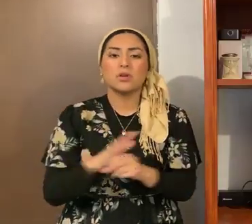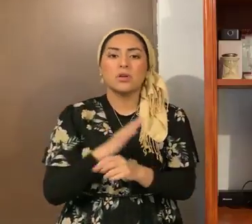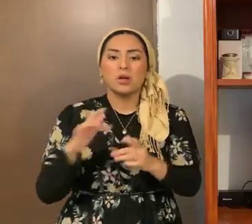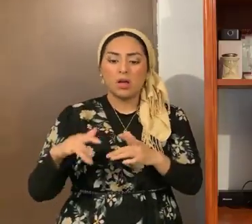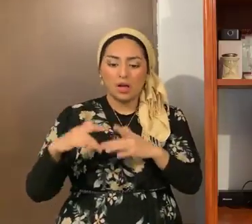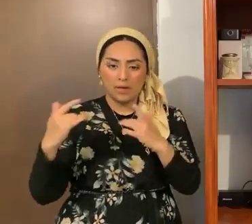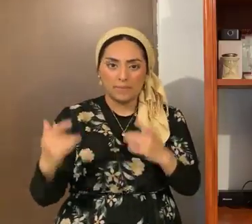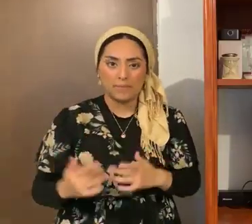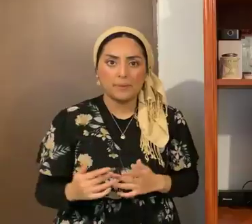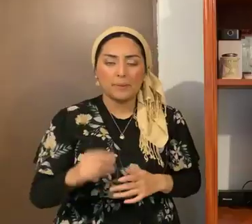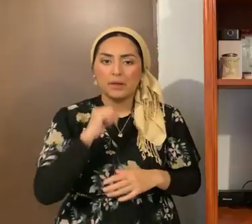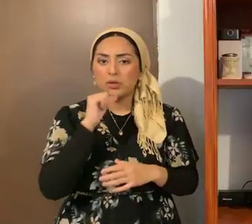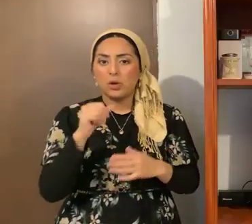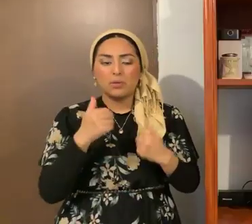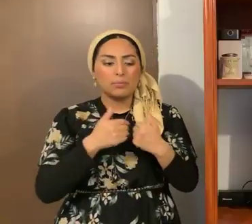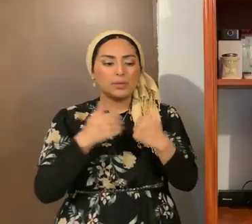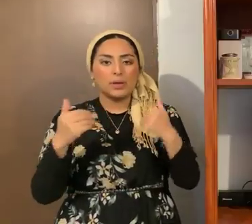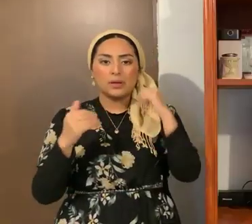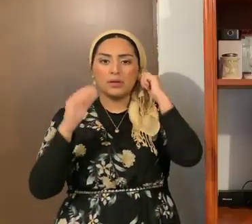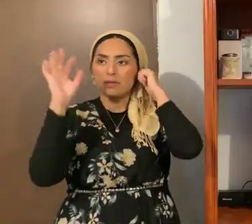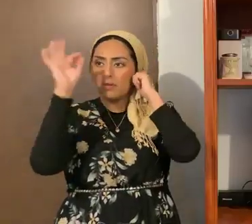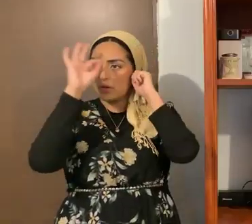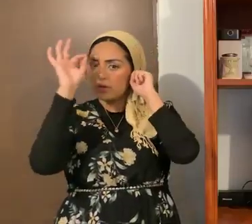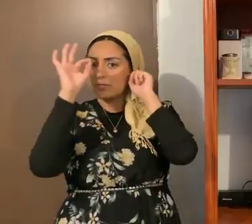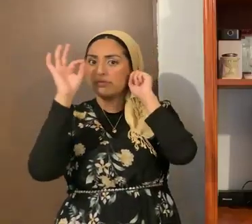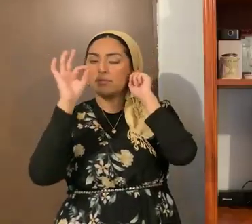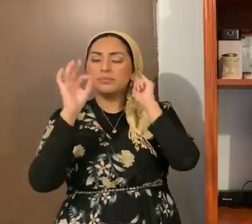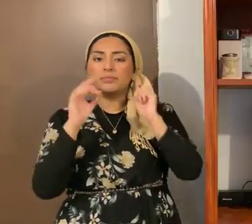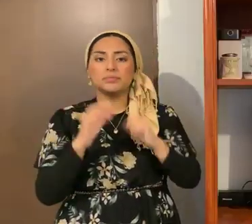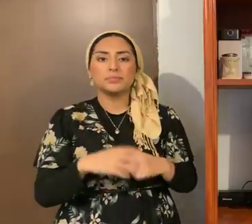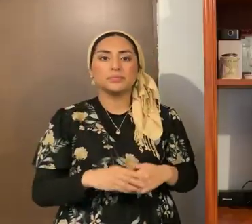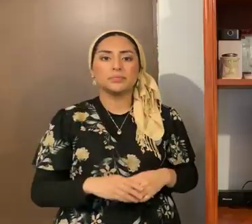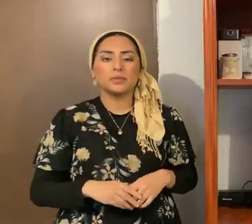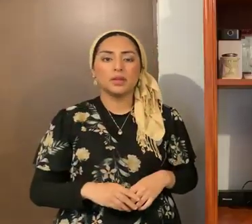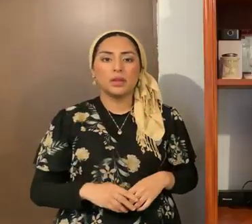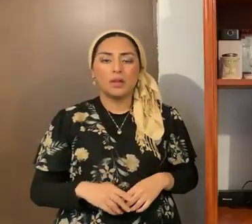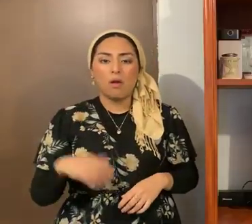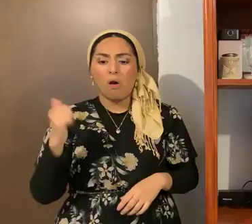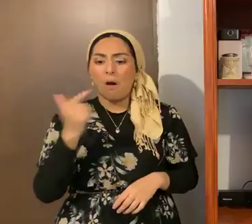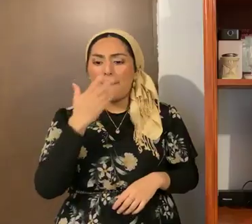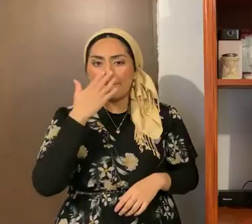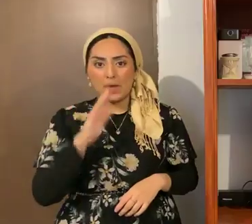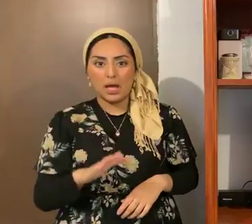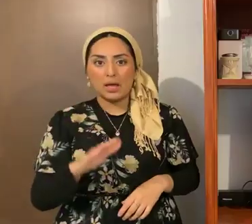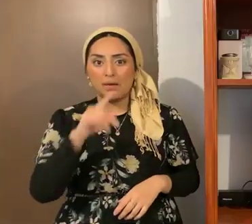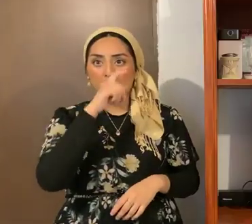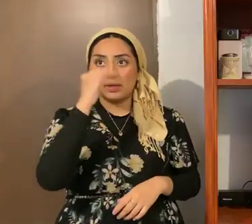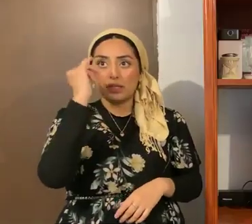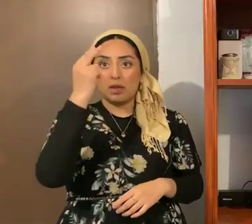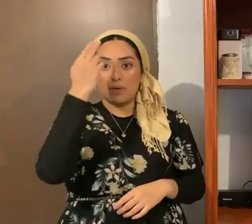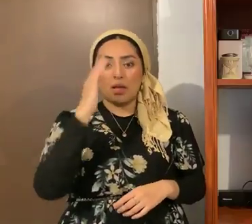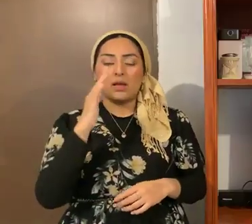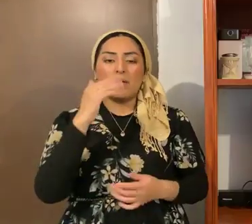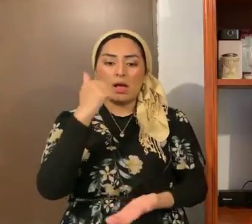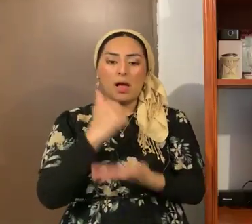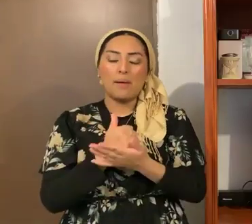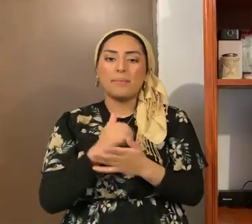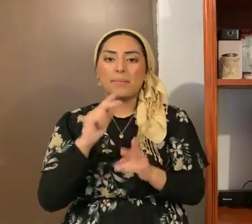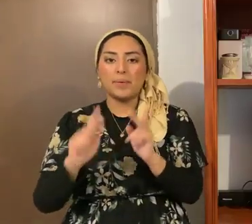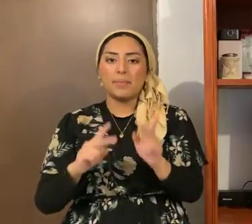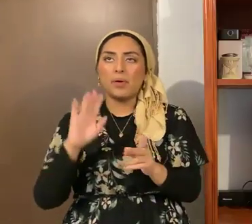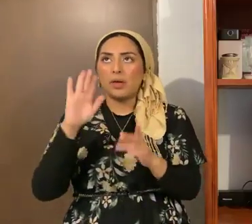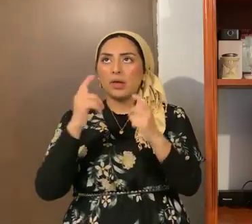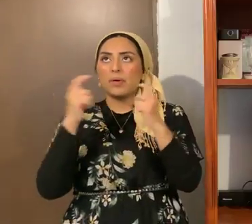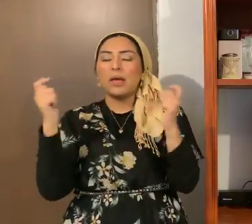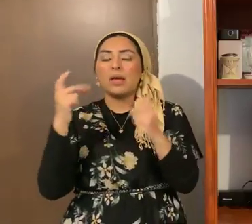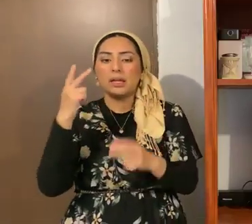corazón. No os apartéis en pos de vanidades que no aprovechan ni libran, porque son vanidades. Pues Yahweh no desamparará a su pueblo por su